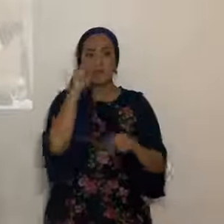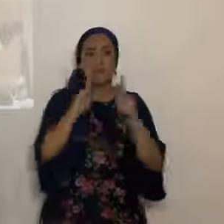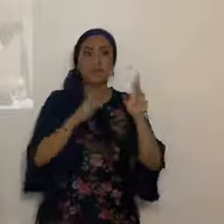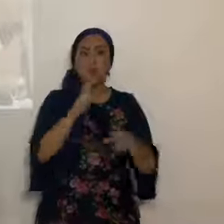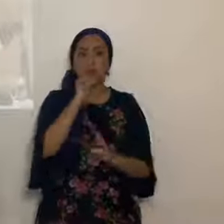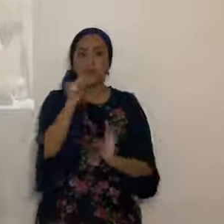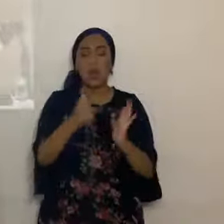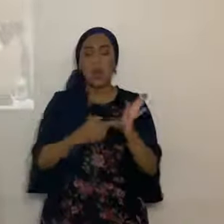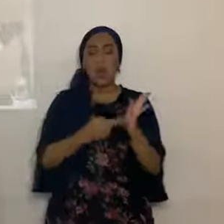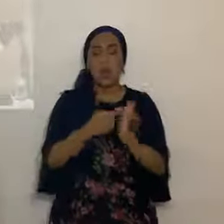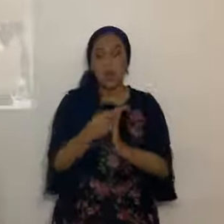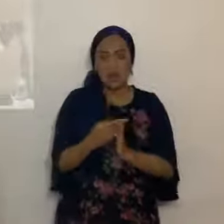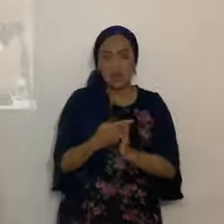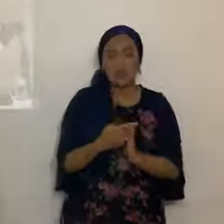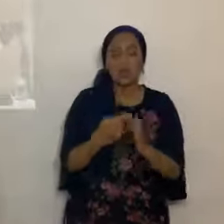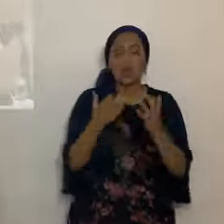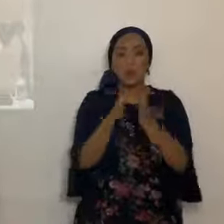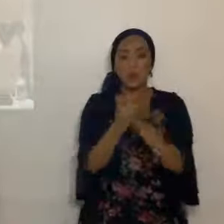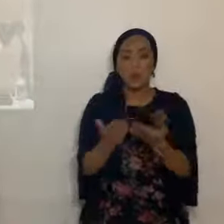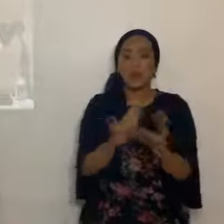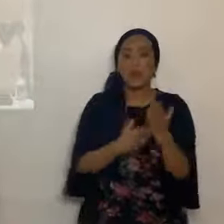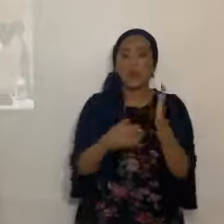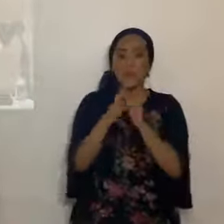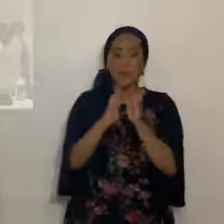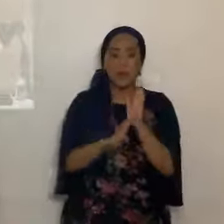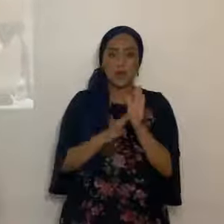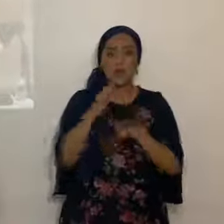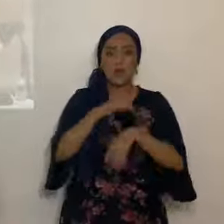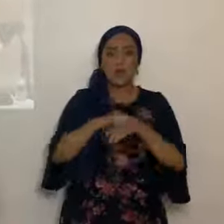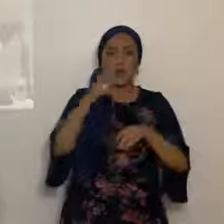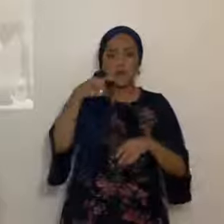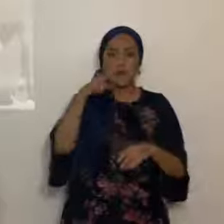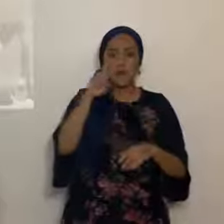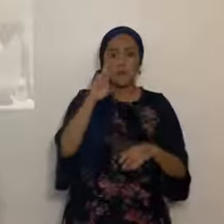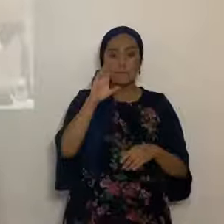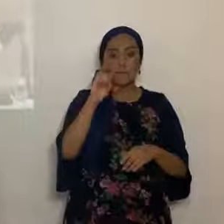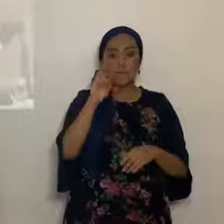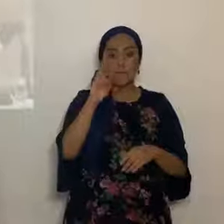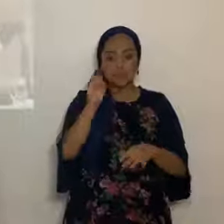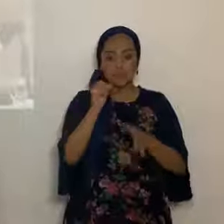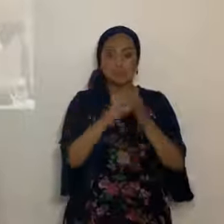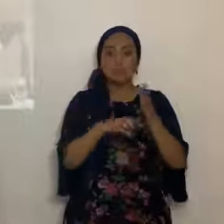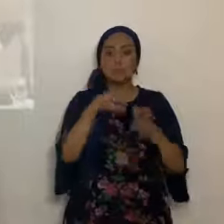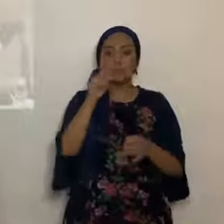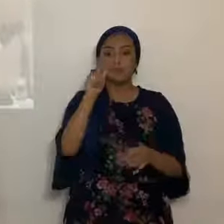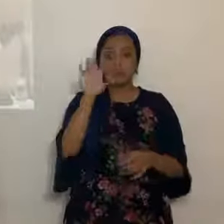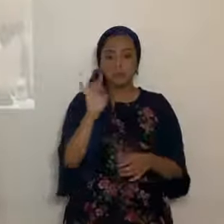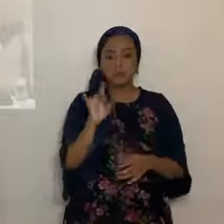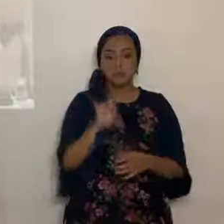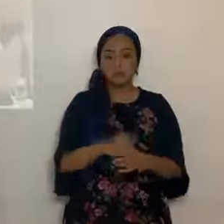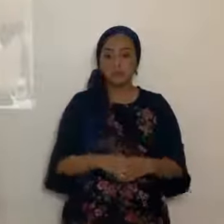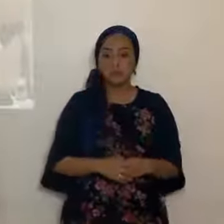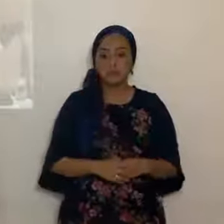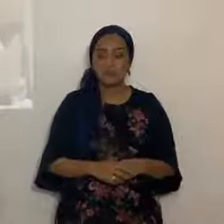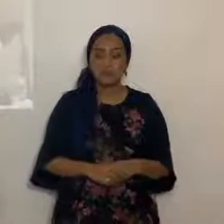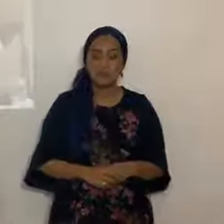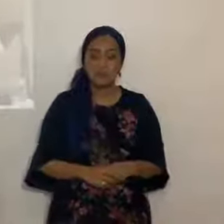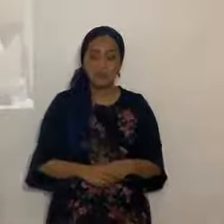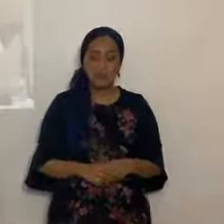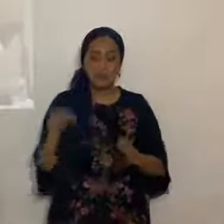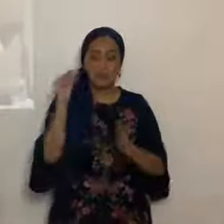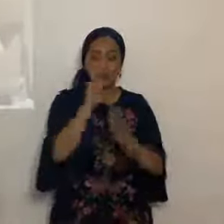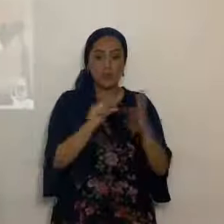honesto. Y quiero que abramos nuestras Biblias en Proverbios 28, vamos para allá, Proverbios 28 y en el